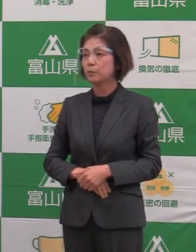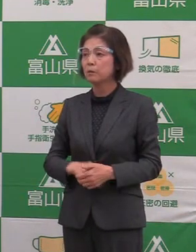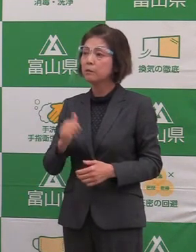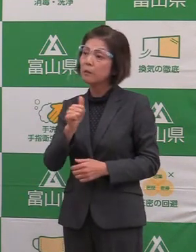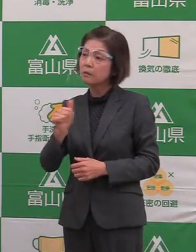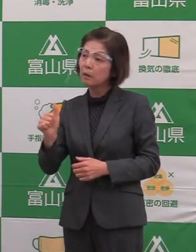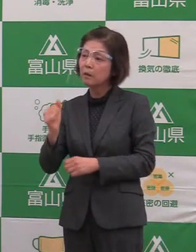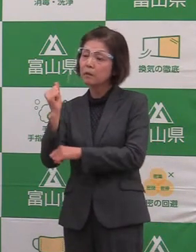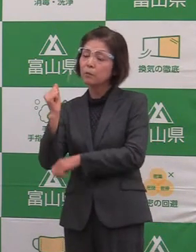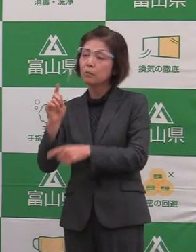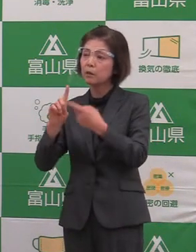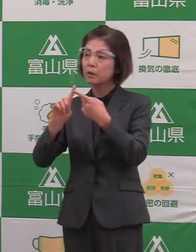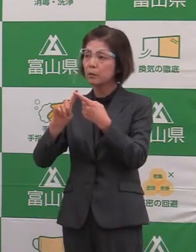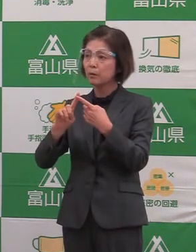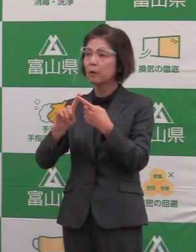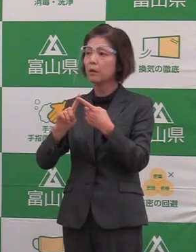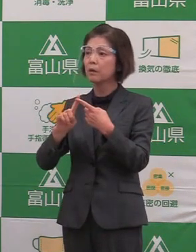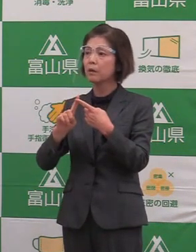ただ基本的には